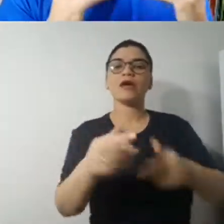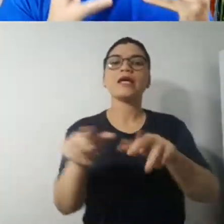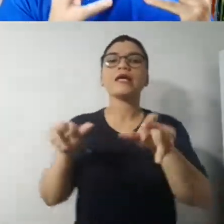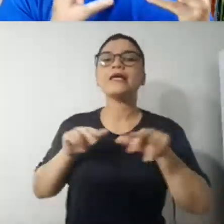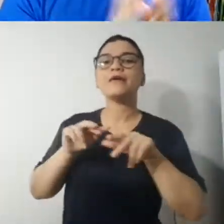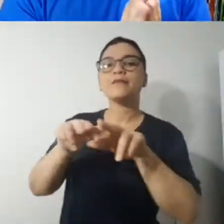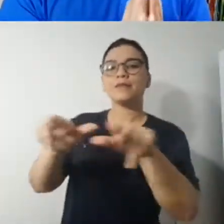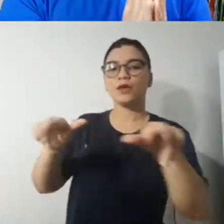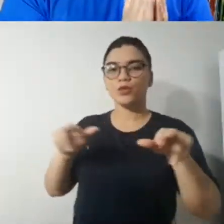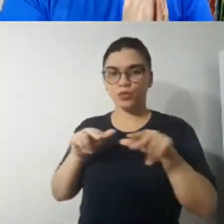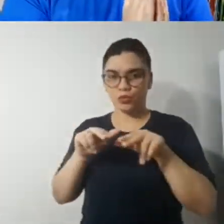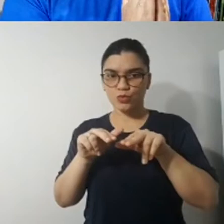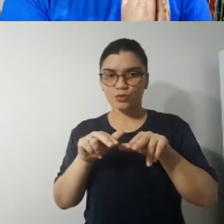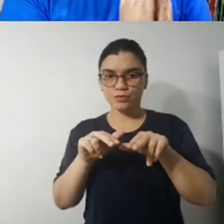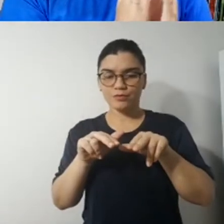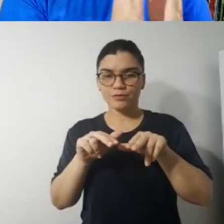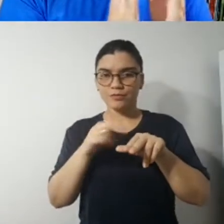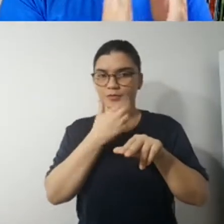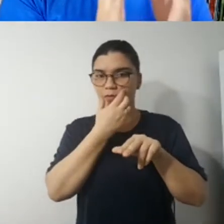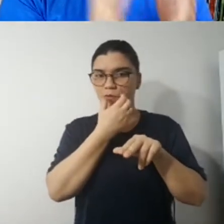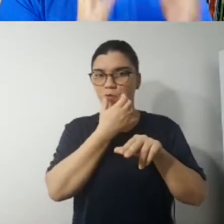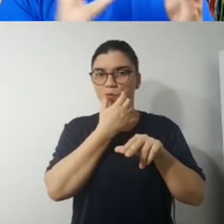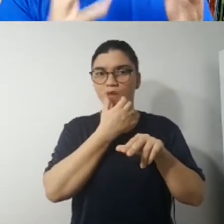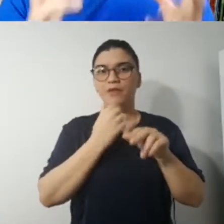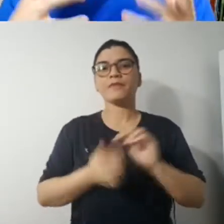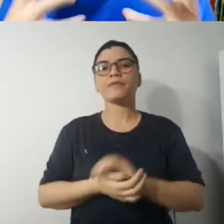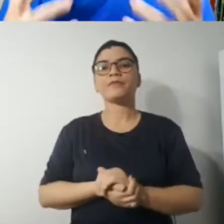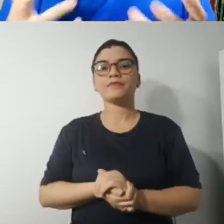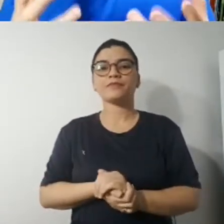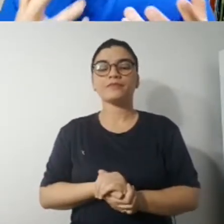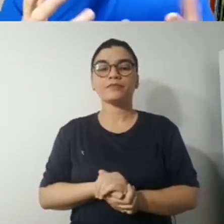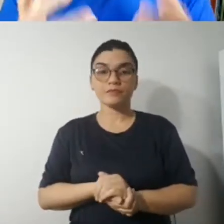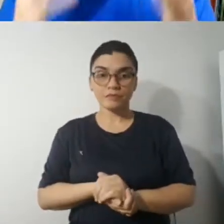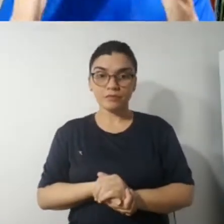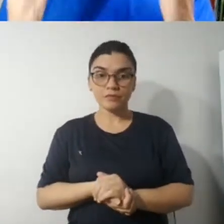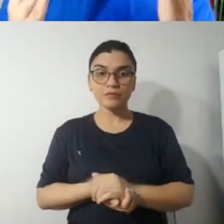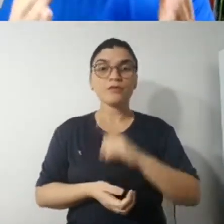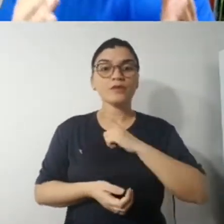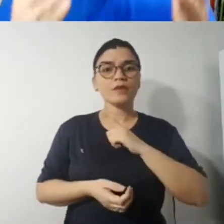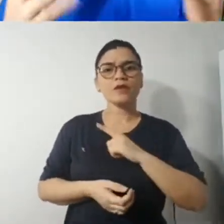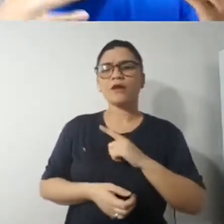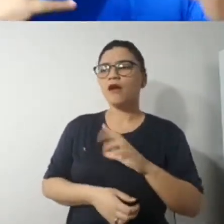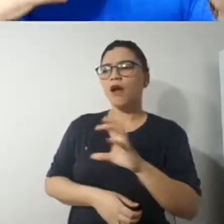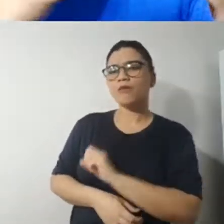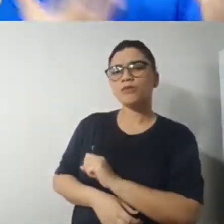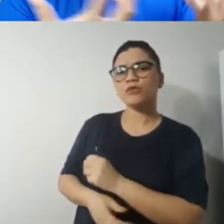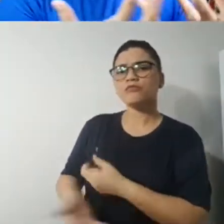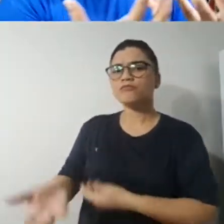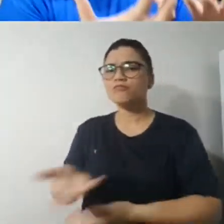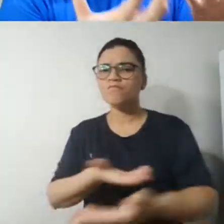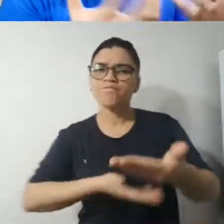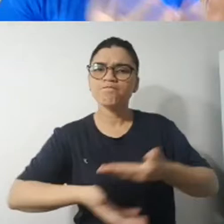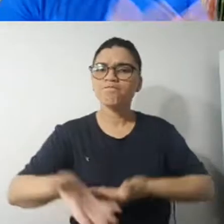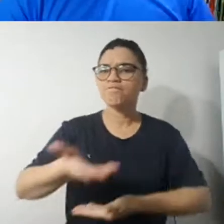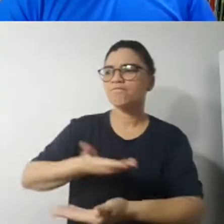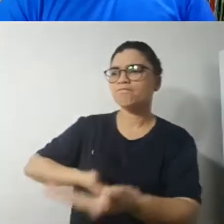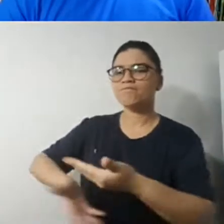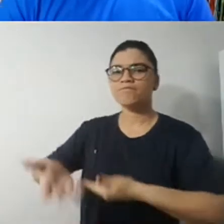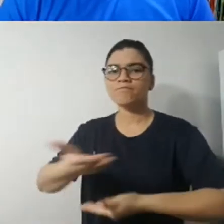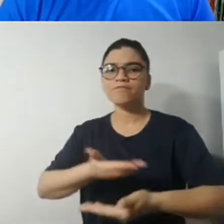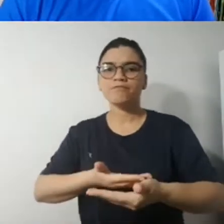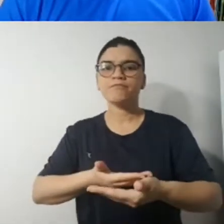aquilo que fazem o coração humano apontar para aquelas vontades que o ser humano